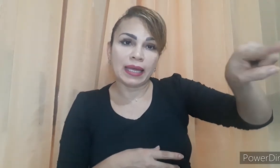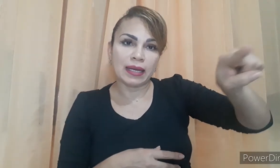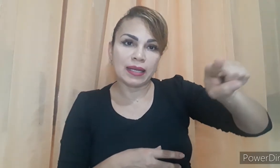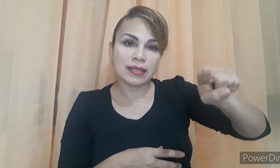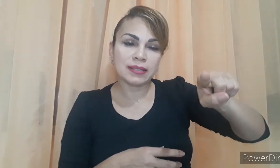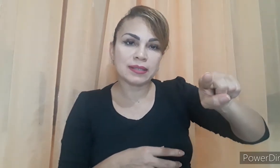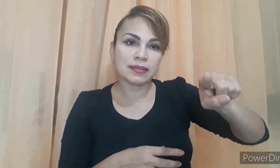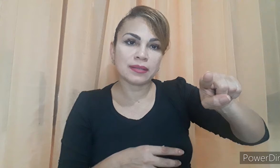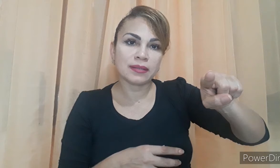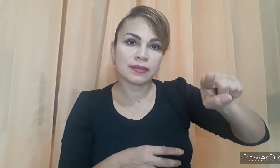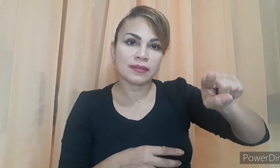Elas,